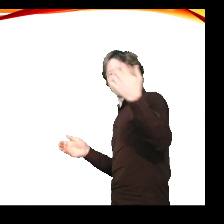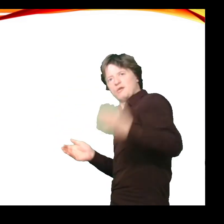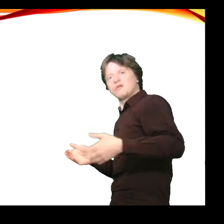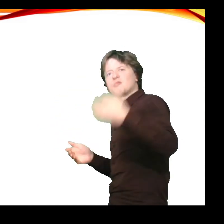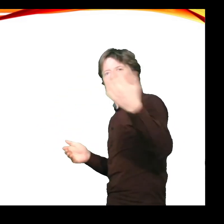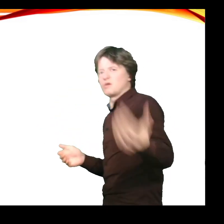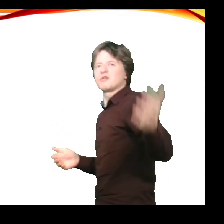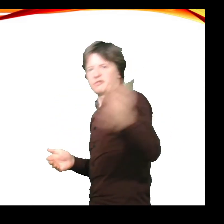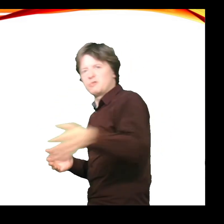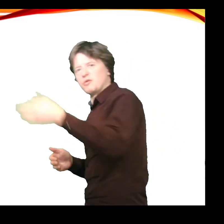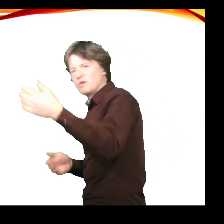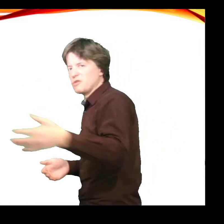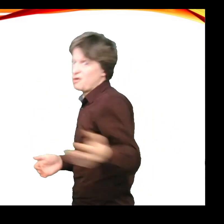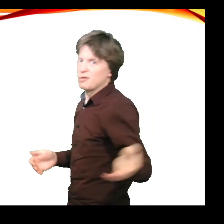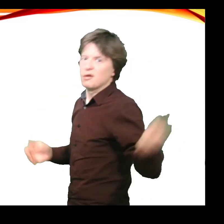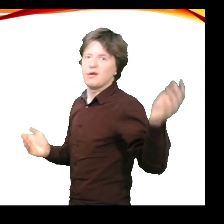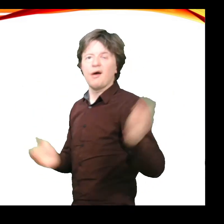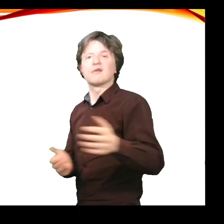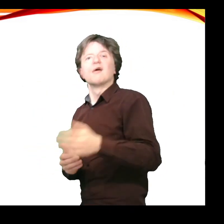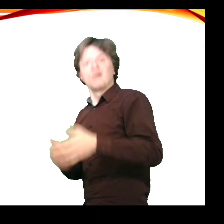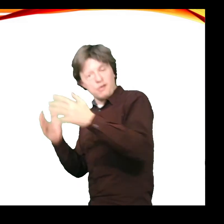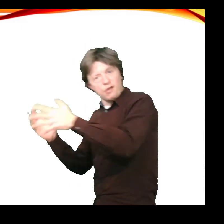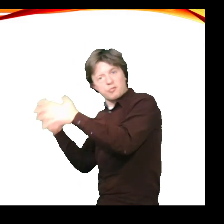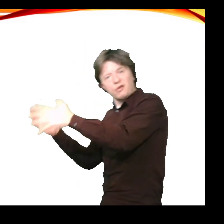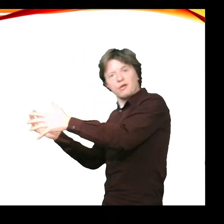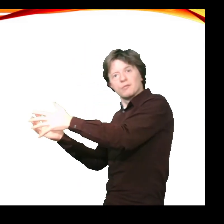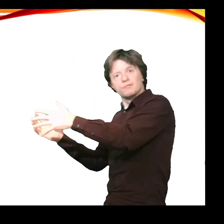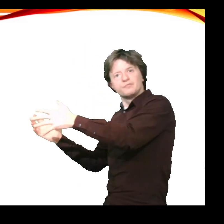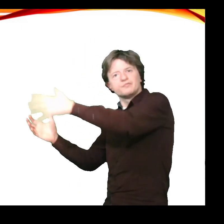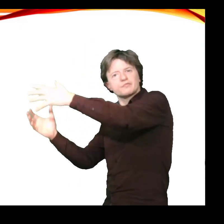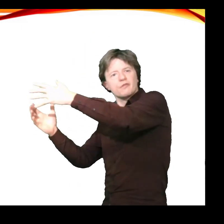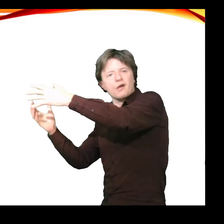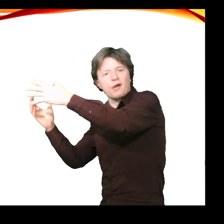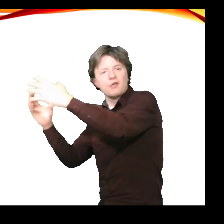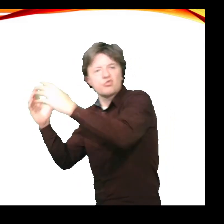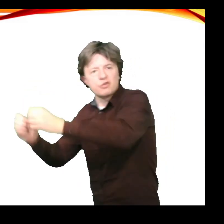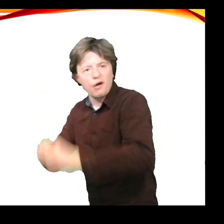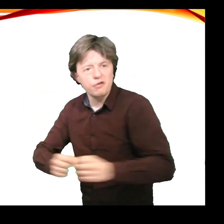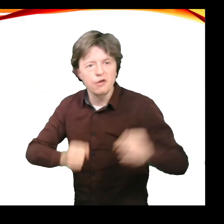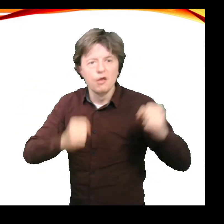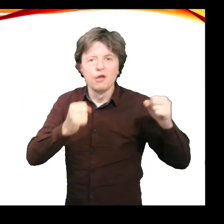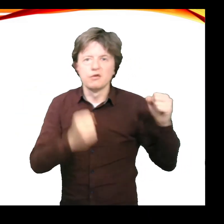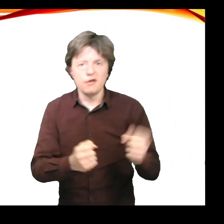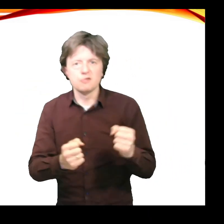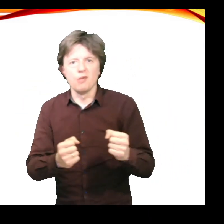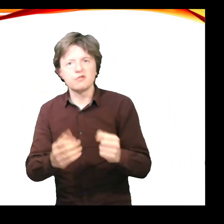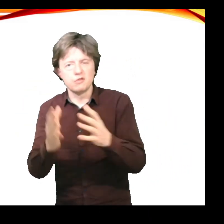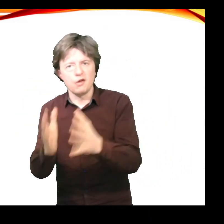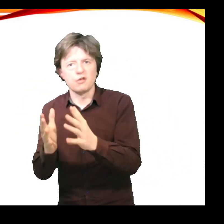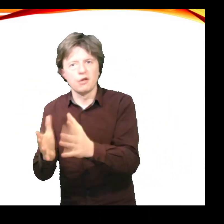In den beginne schiep God de hemel en de aarde. In het begin. En nu zegt Johannes, deze mens die echt geleefd